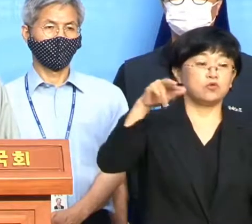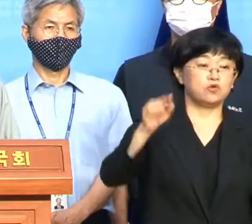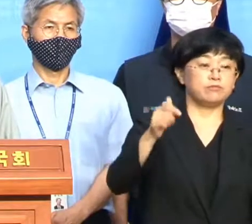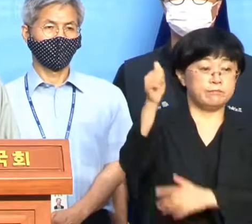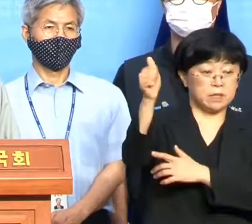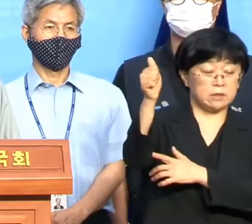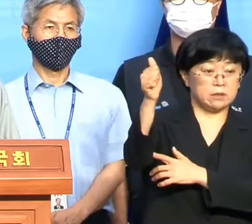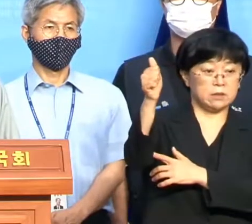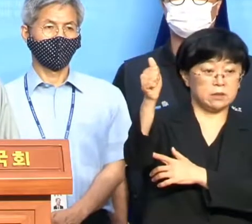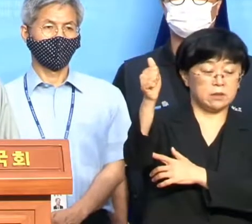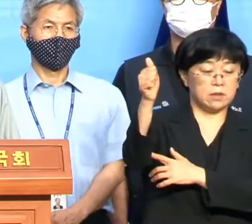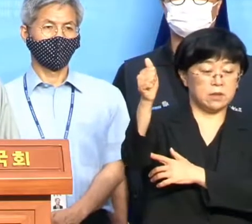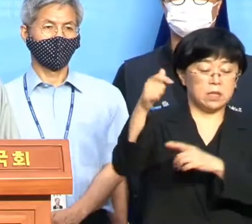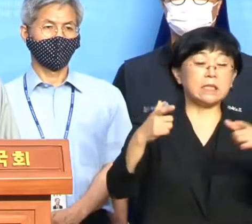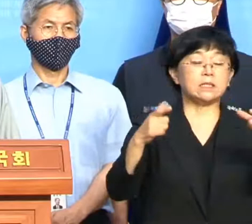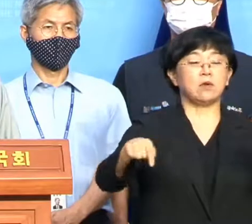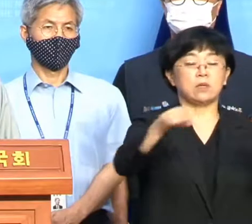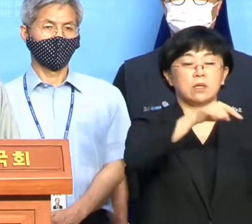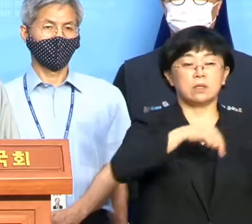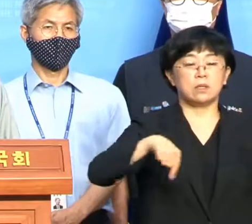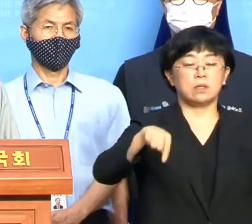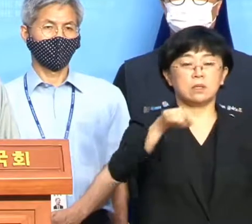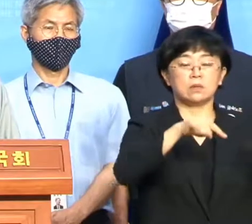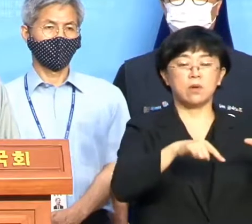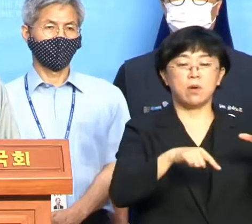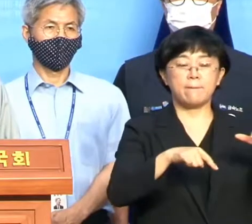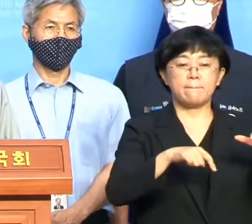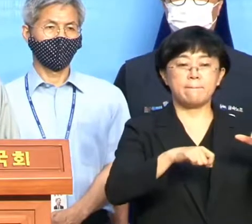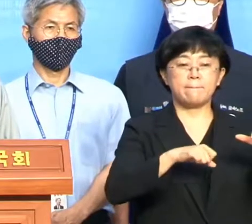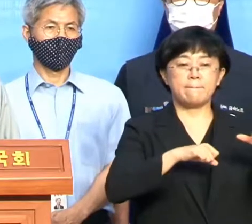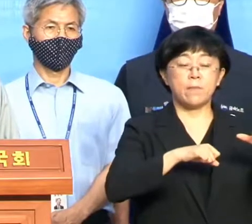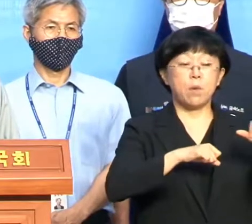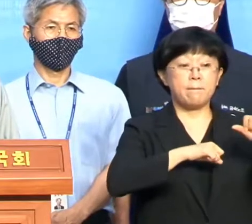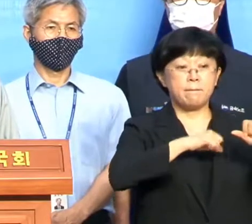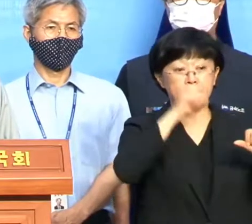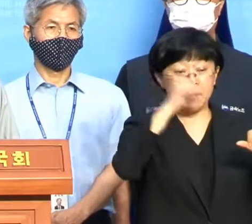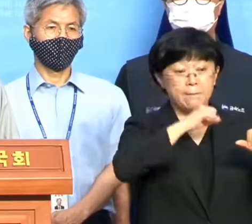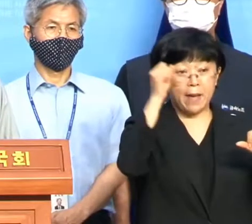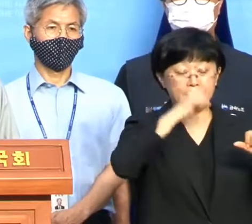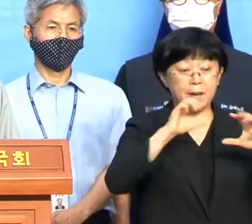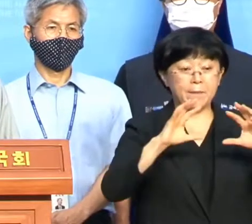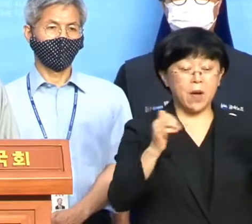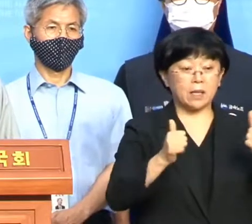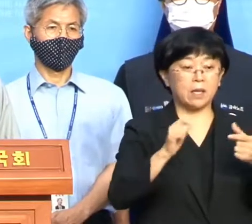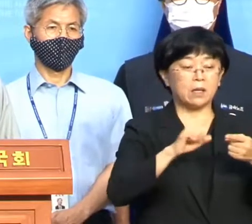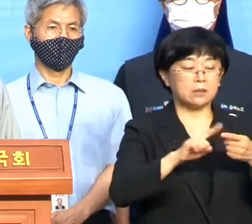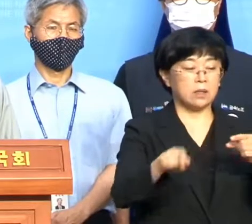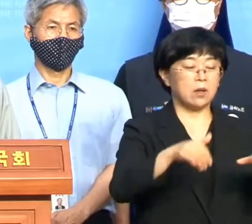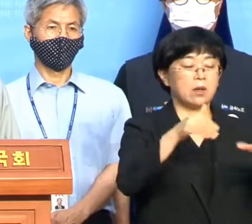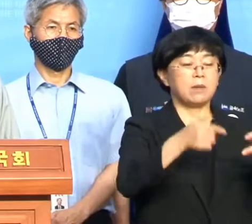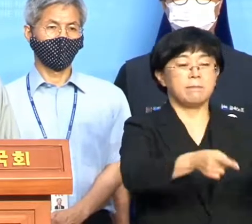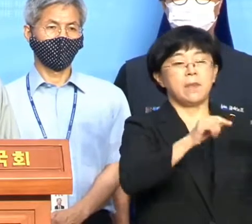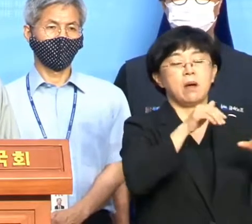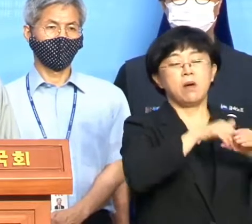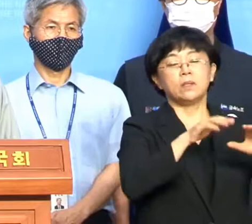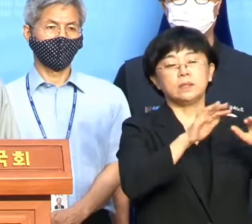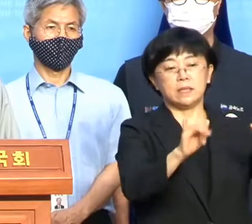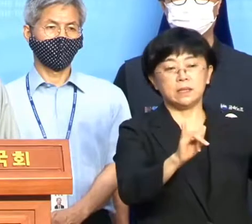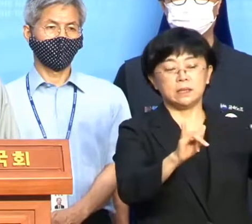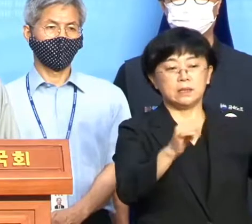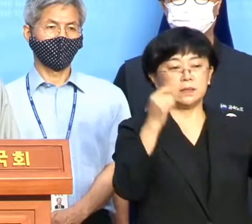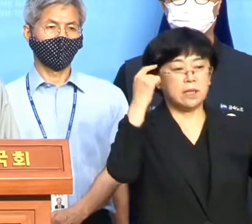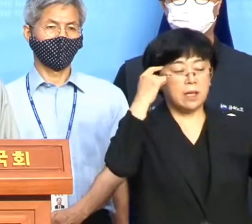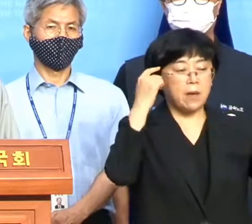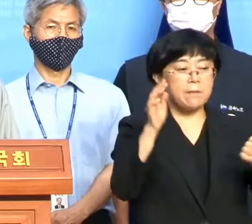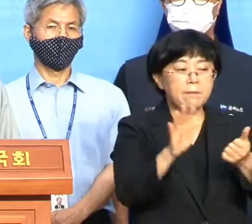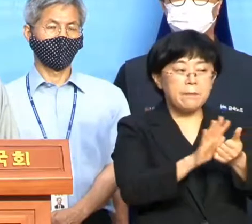주주가 동구 제게서 5 선의 국회를 10입 할 때란 6 원대로 생각해서 그나마 조금 이